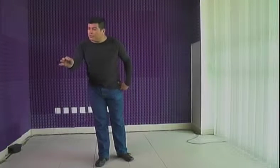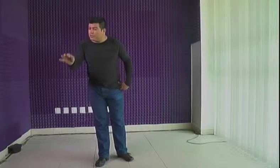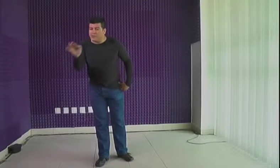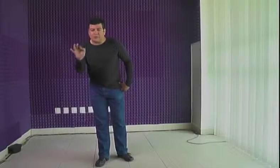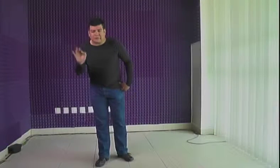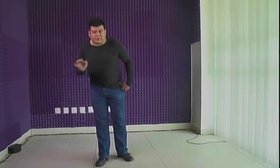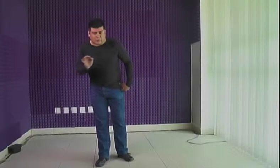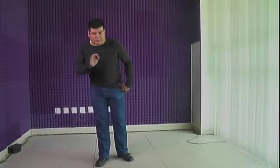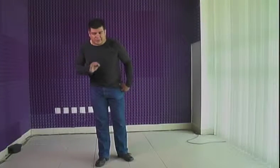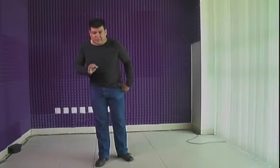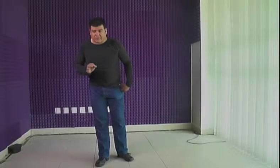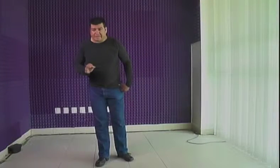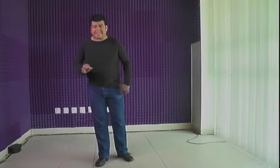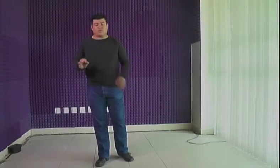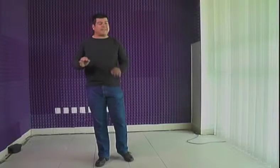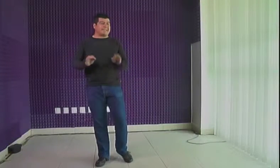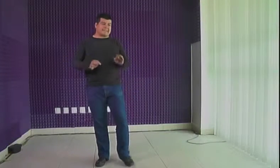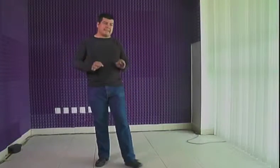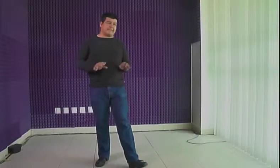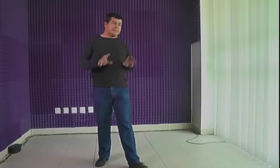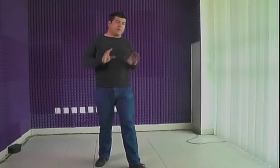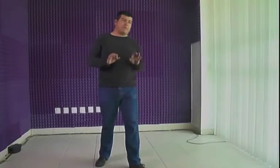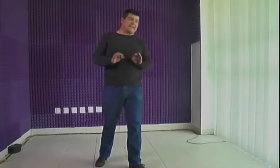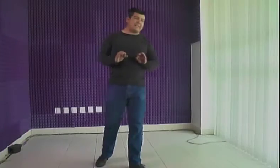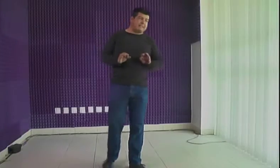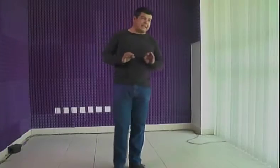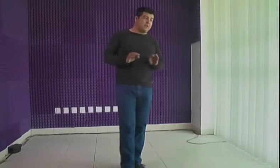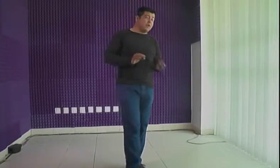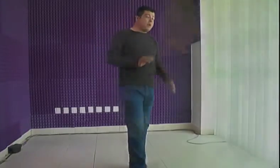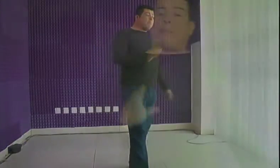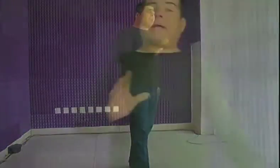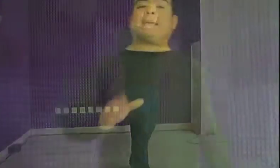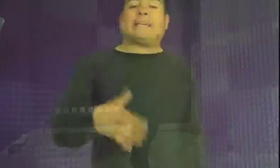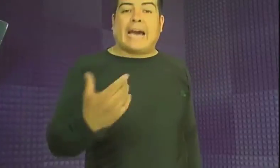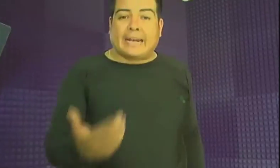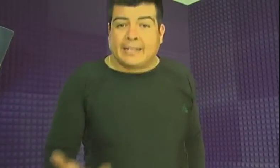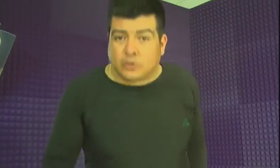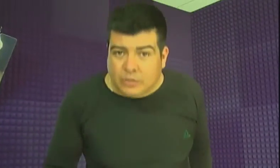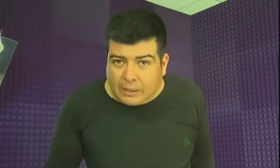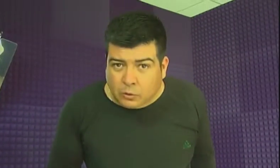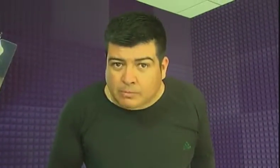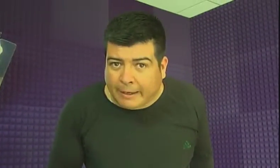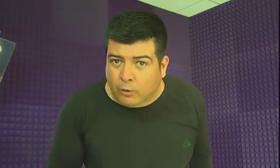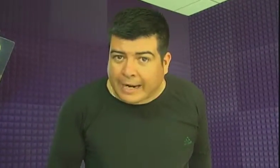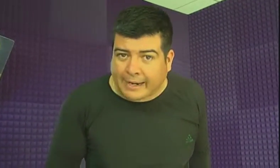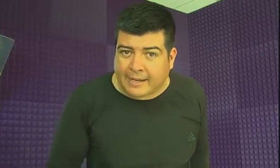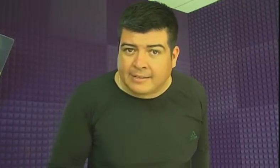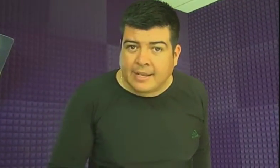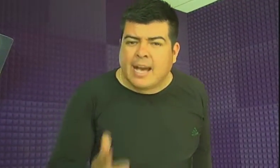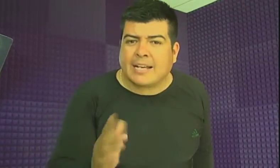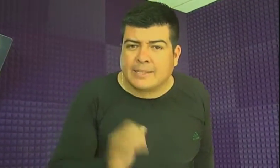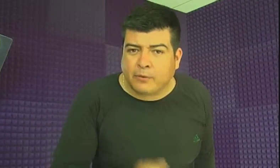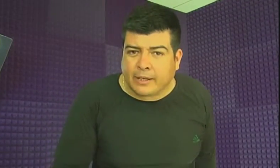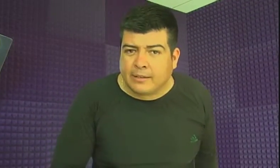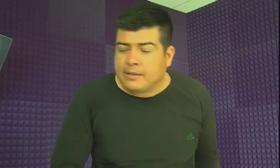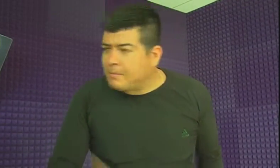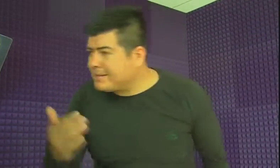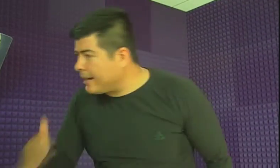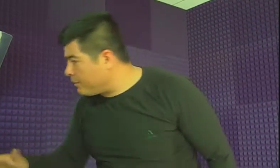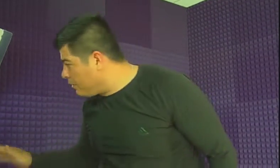no contento con eso, decidió quedarse el tiempo que fuera necesario para vigilar que su salud mejorara. Así fue, pasaron